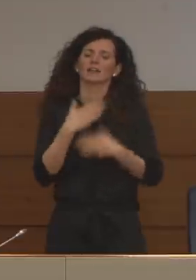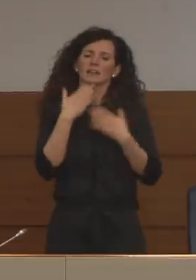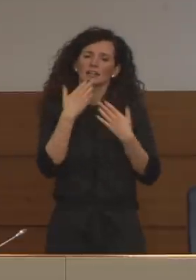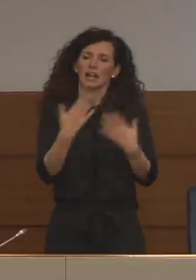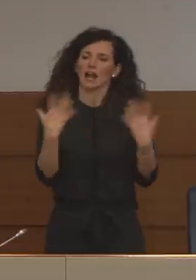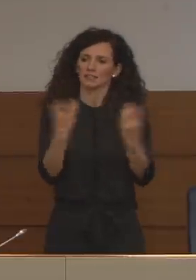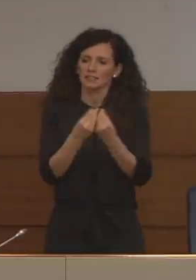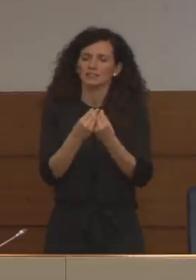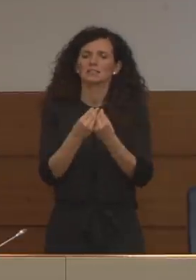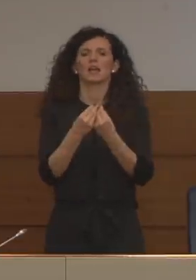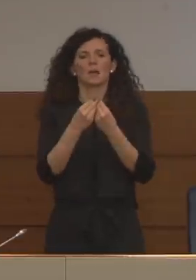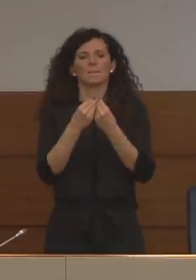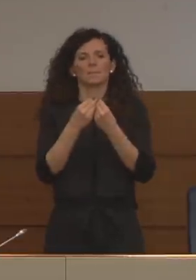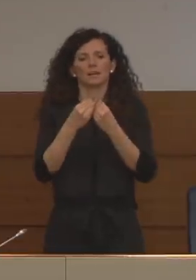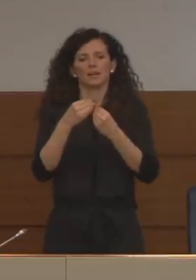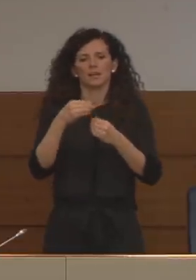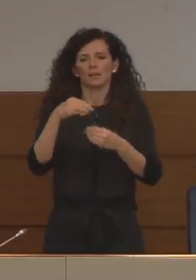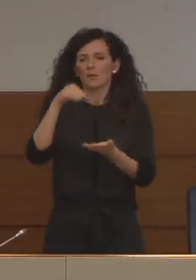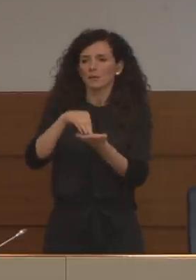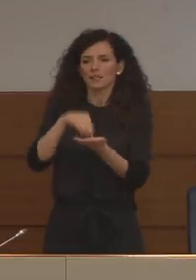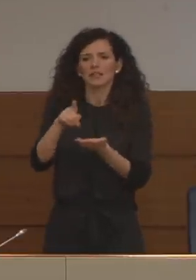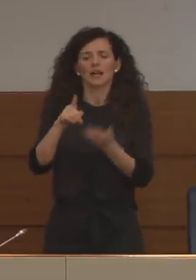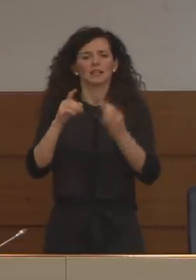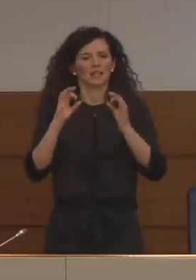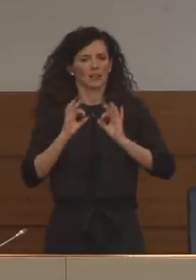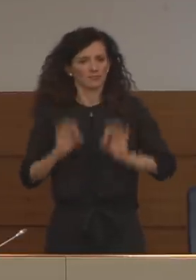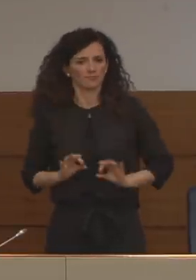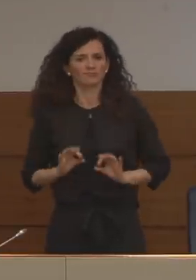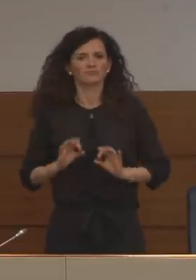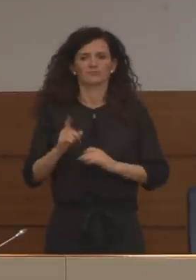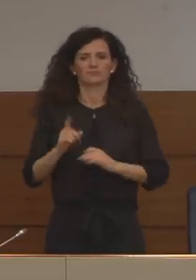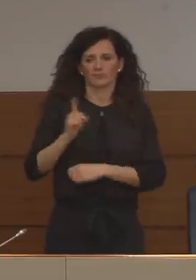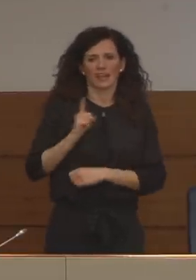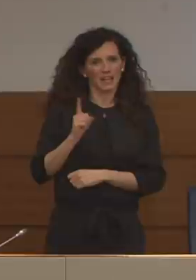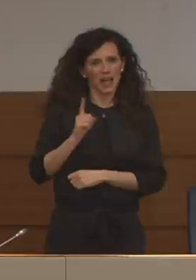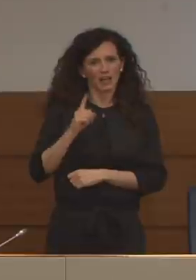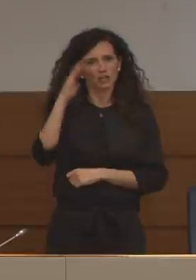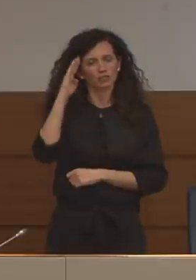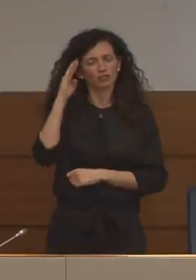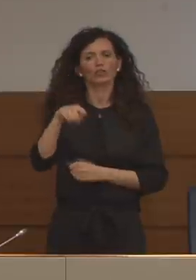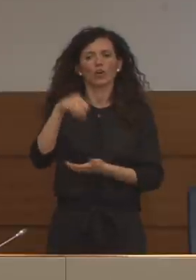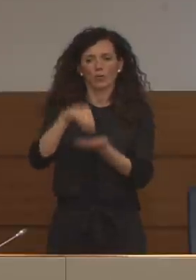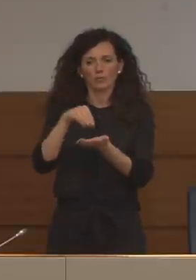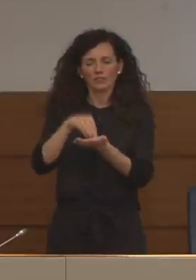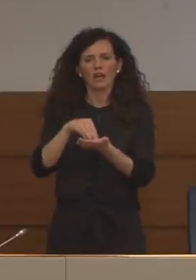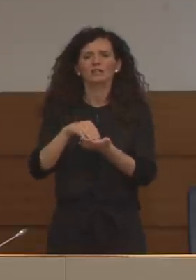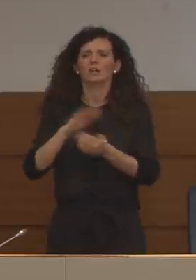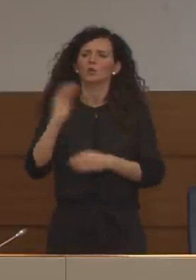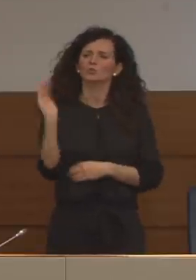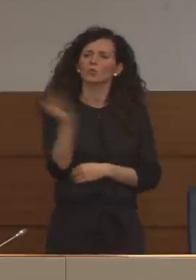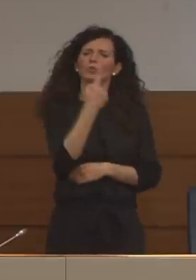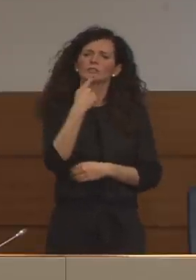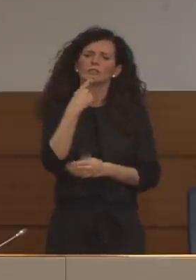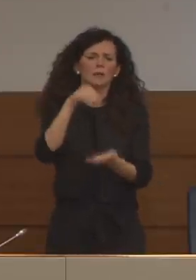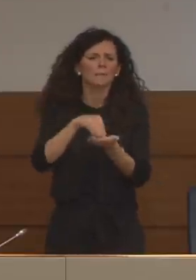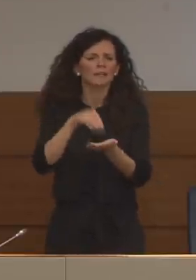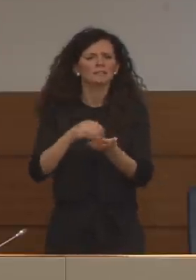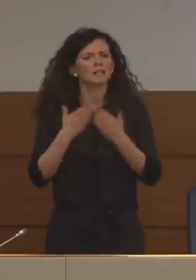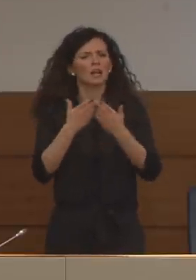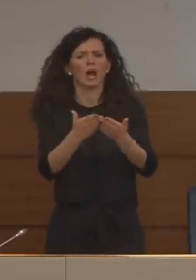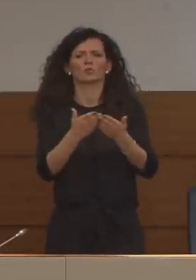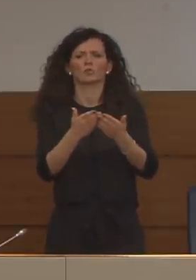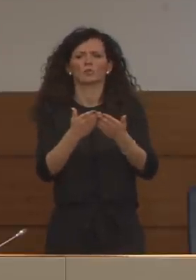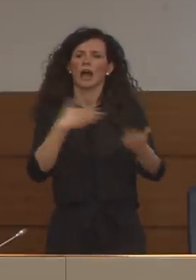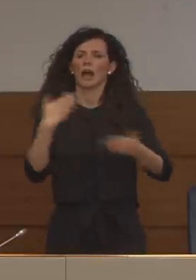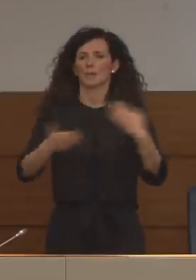dell'ordine le forze armate e tutti coloro i quali sono impiegati per fronteggiare l'emergenza